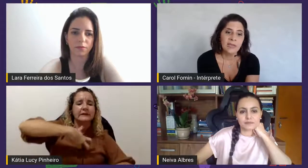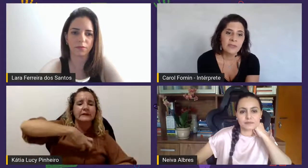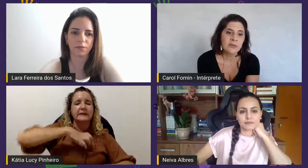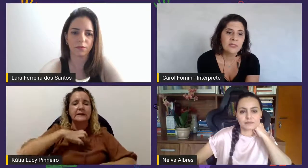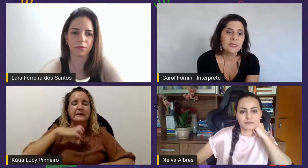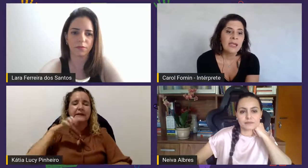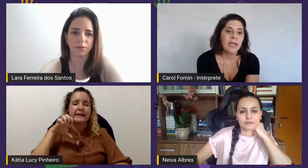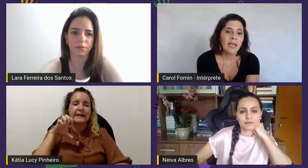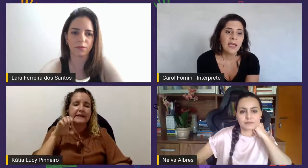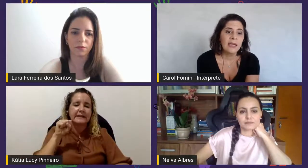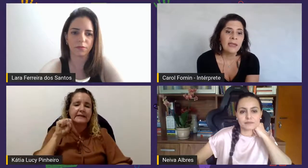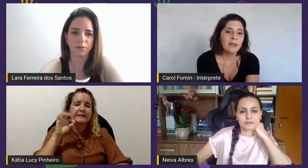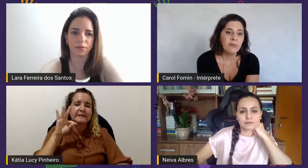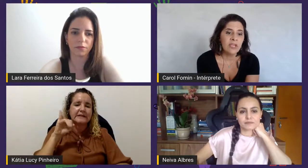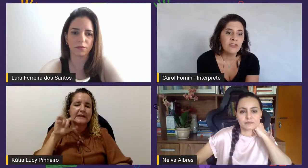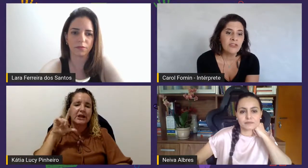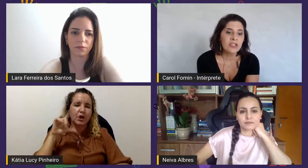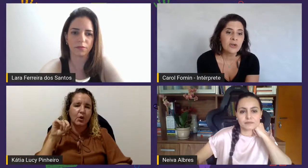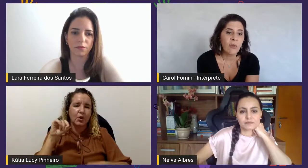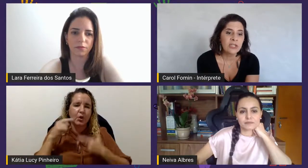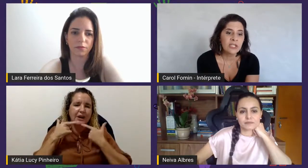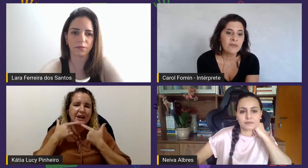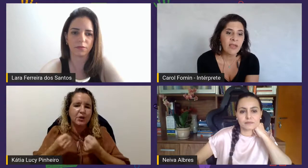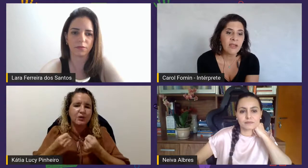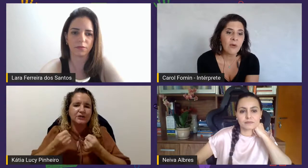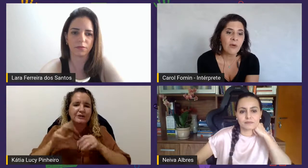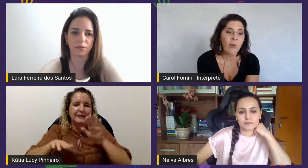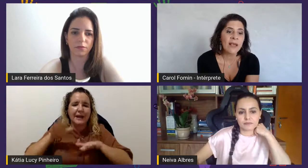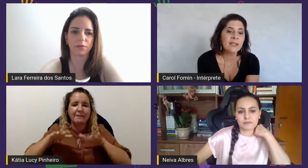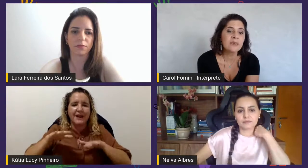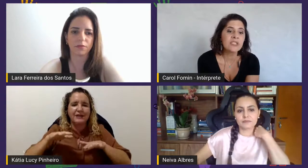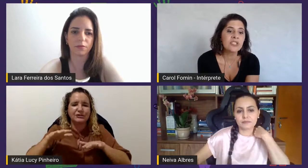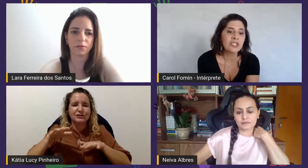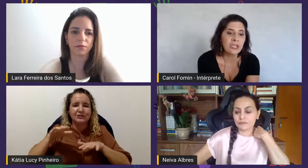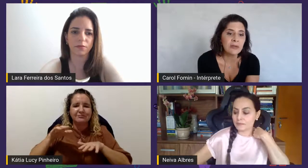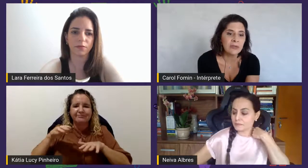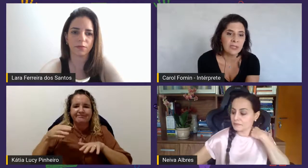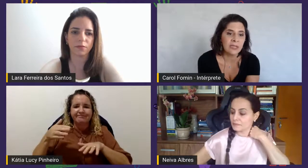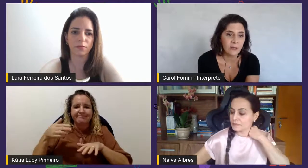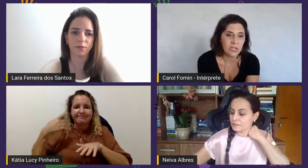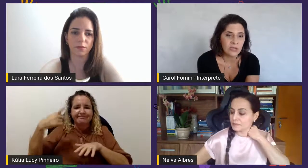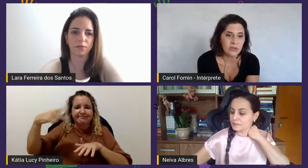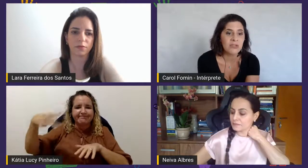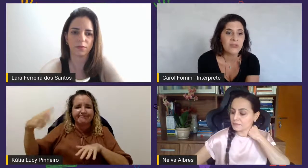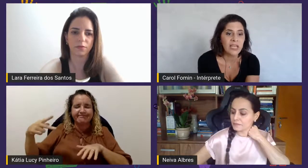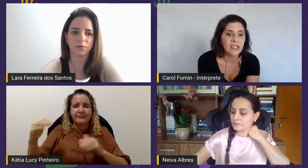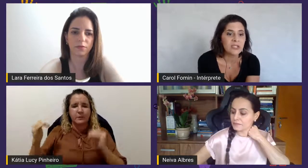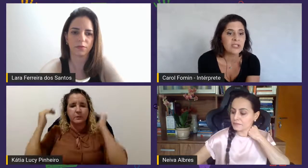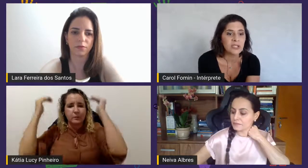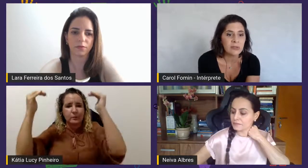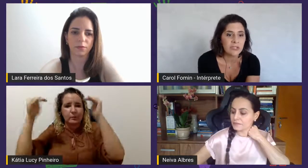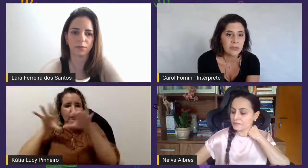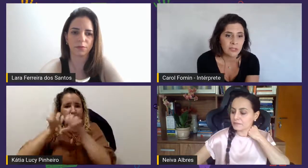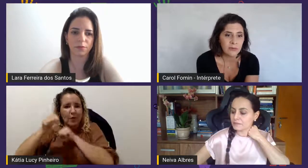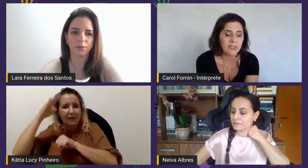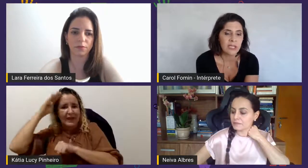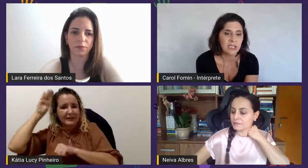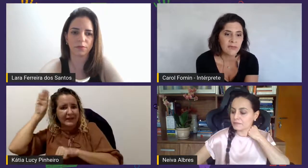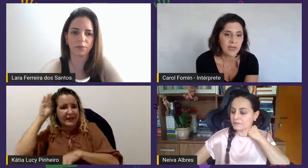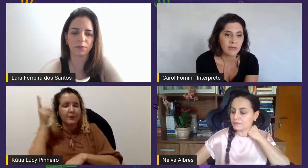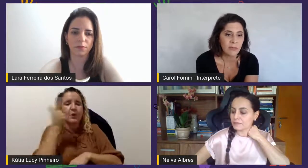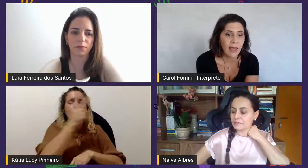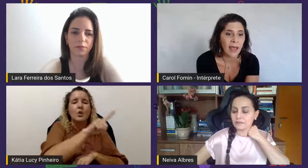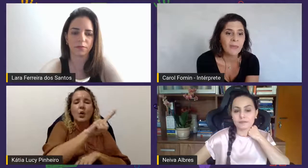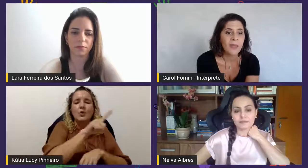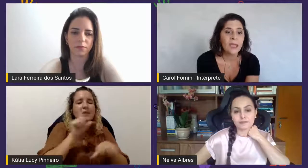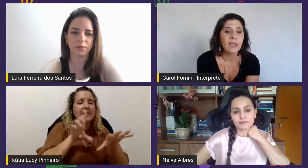as variações linguísticas, de como a gente vai... Quais são os estilos linguísticos, os diferentes estilos linguísticos em que a gente